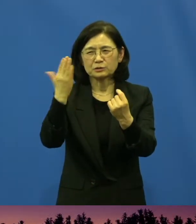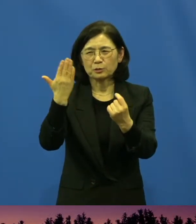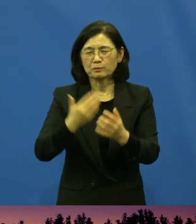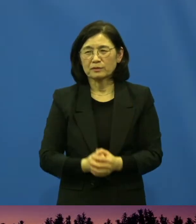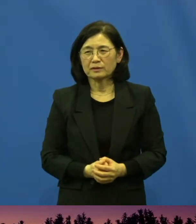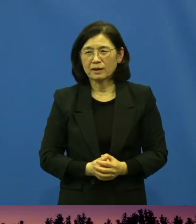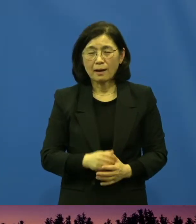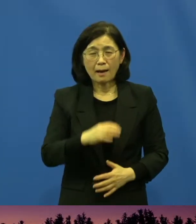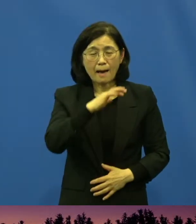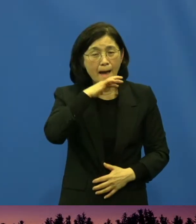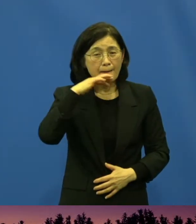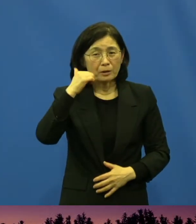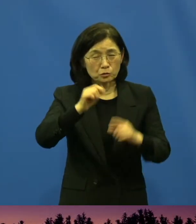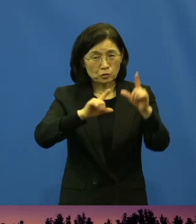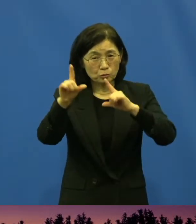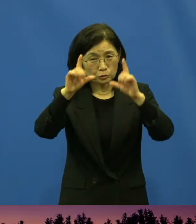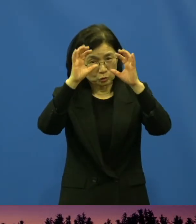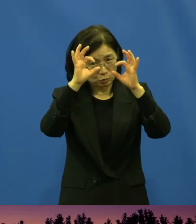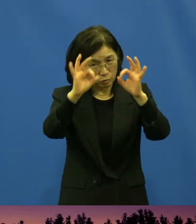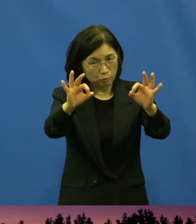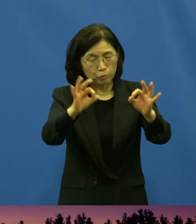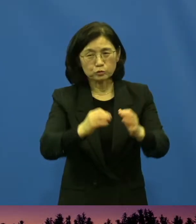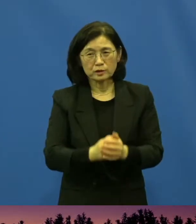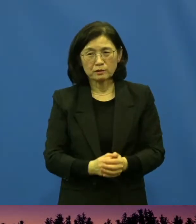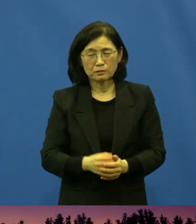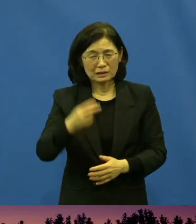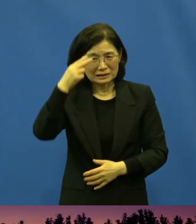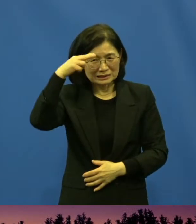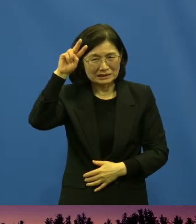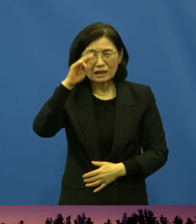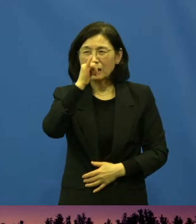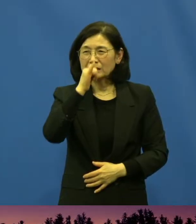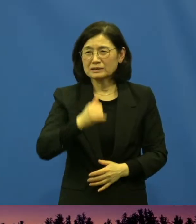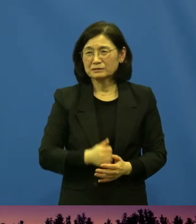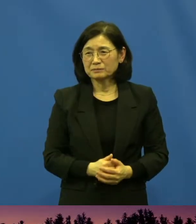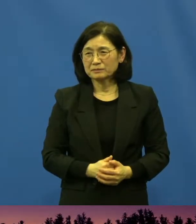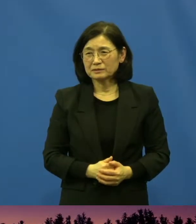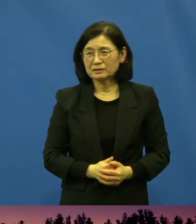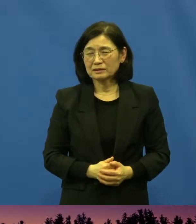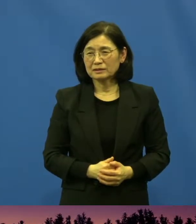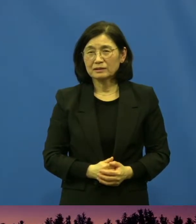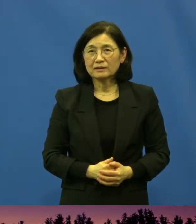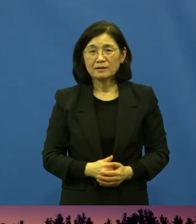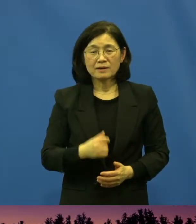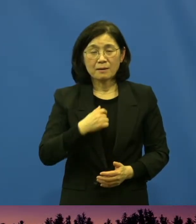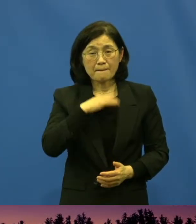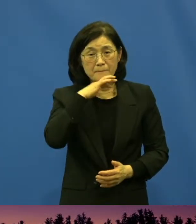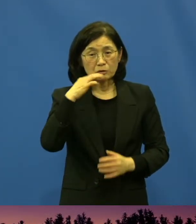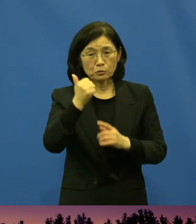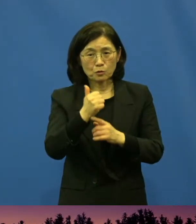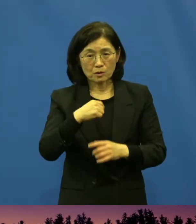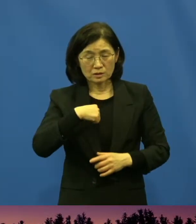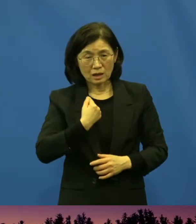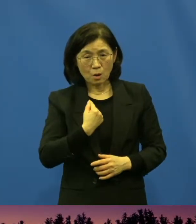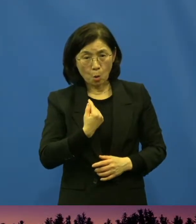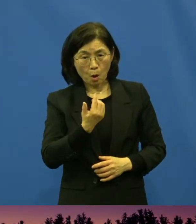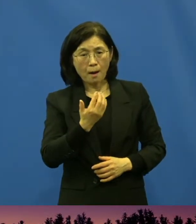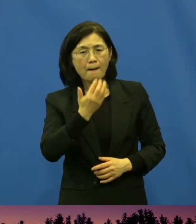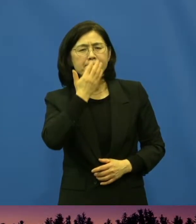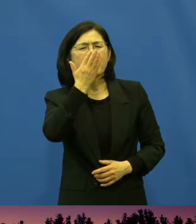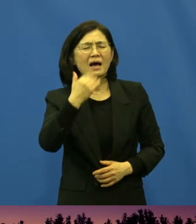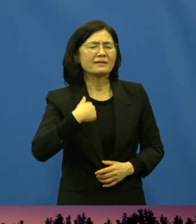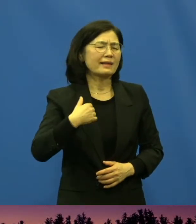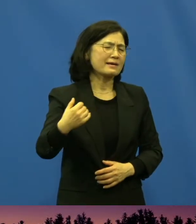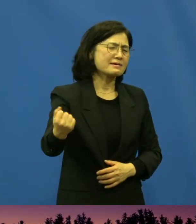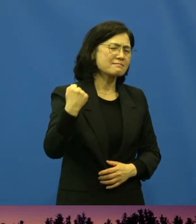베드로 보십시오. 착각을 하잖아요. 자기가 할 수 있다고 믿는 거죠. 다 주를